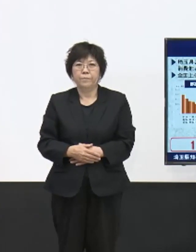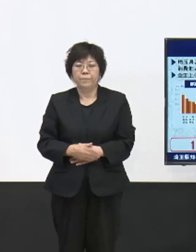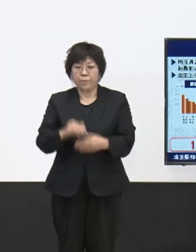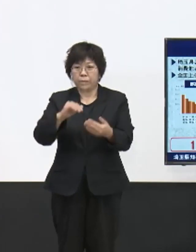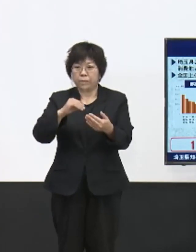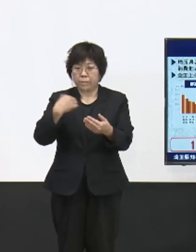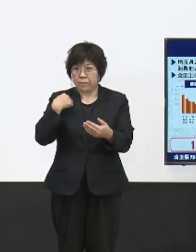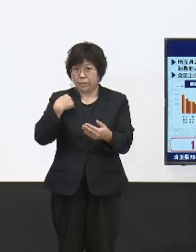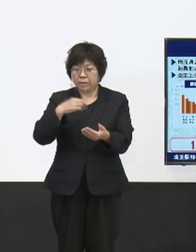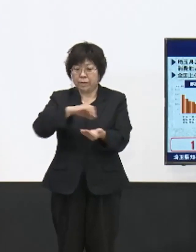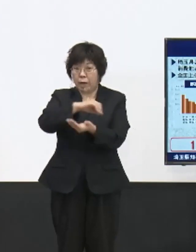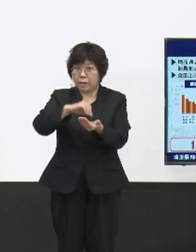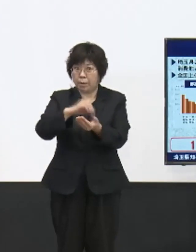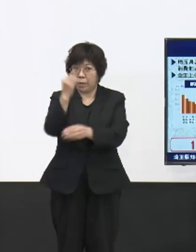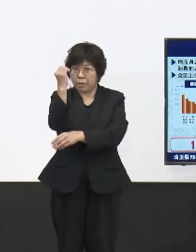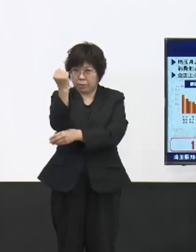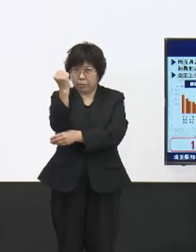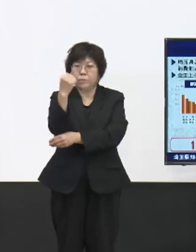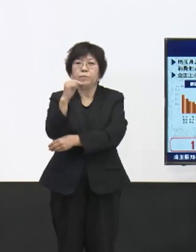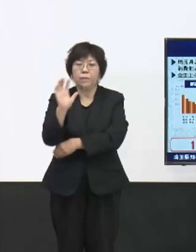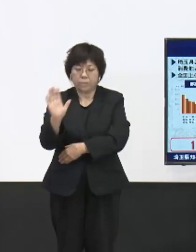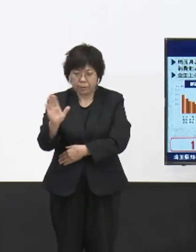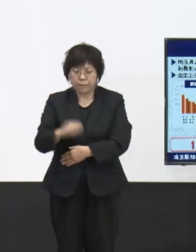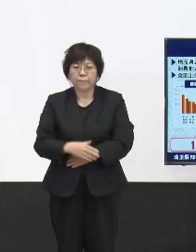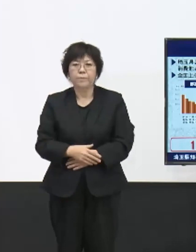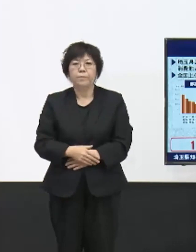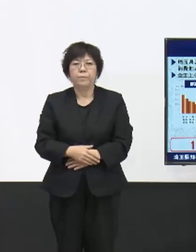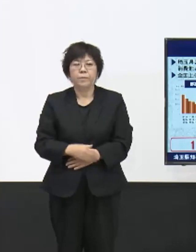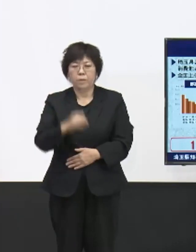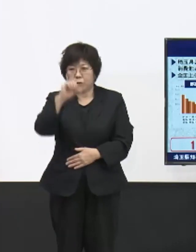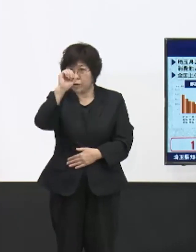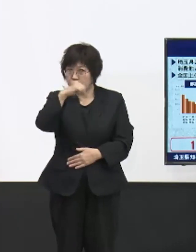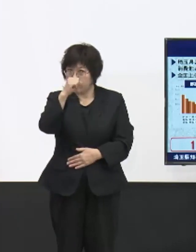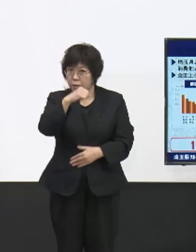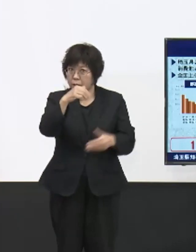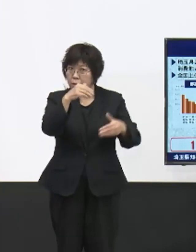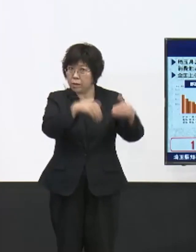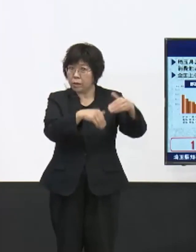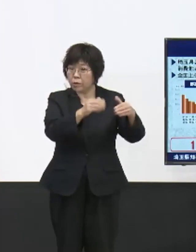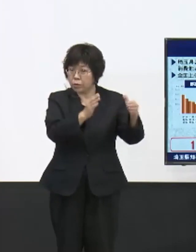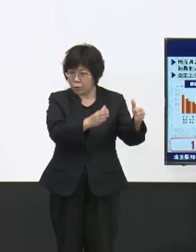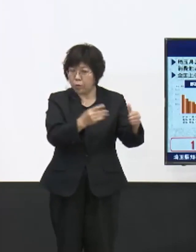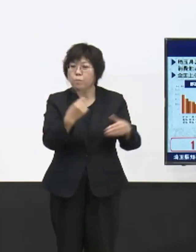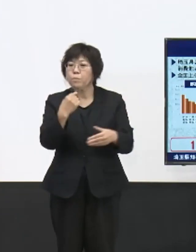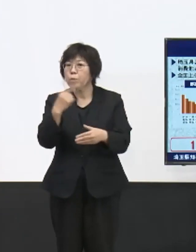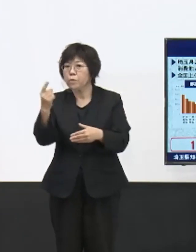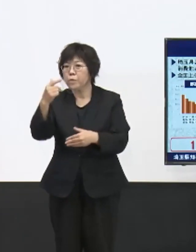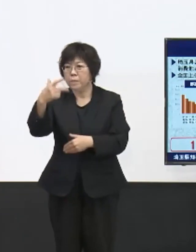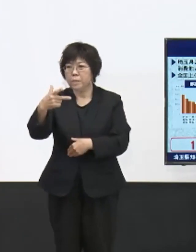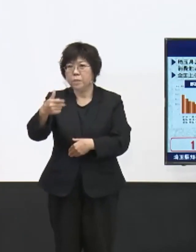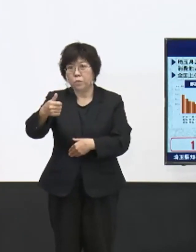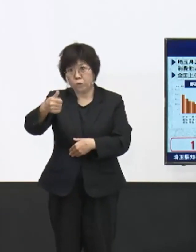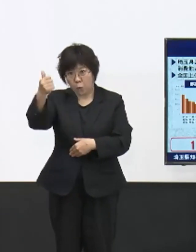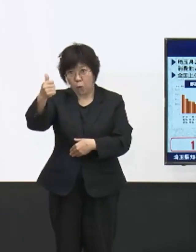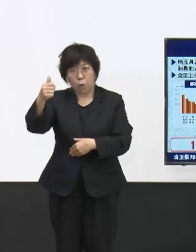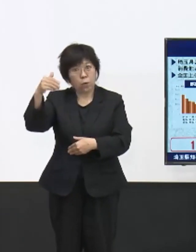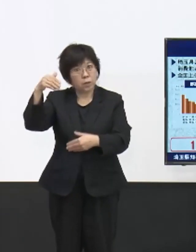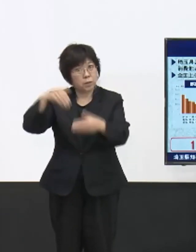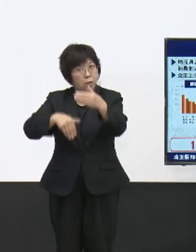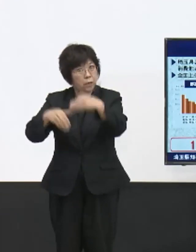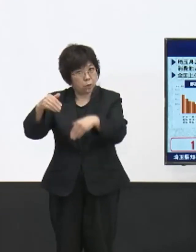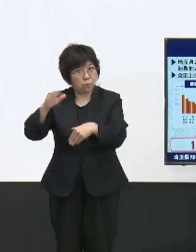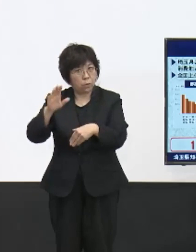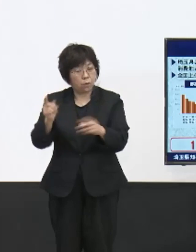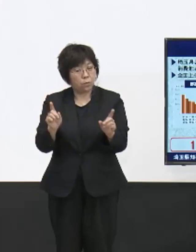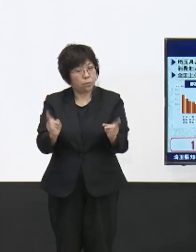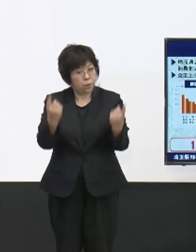埼玉新聞がないでございます。衆院選とですね、同時に行われた市長選について、ちょっと3点ほどお伺いし